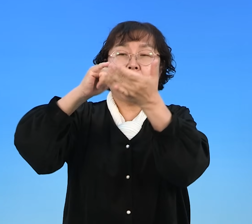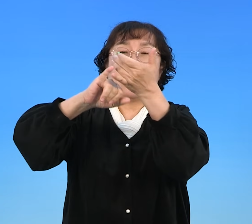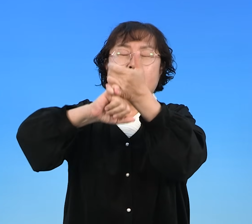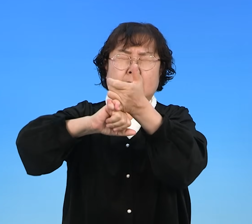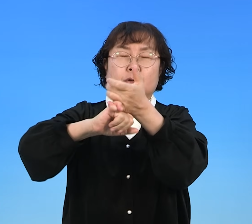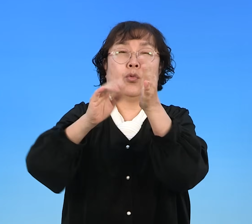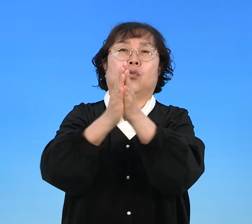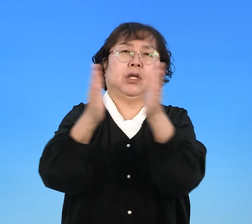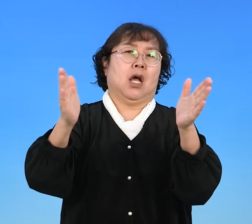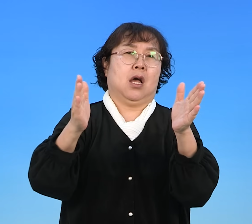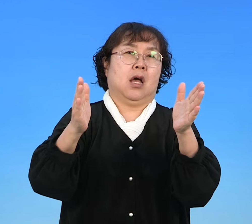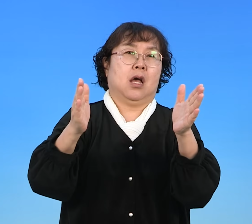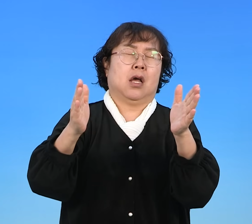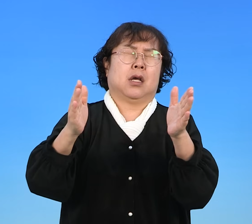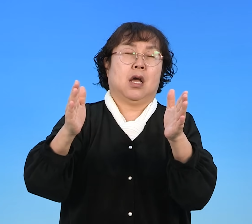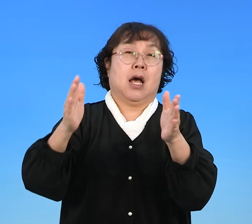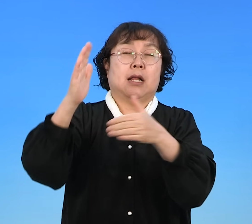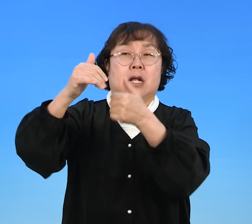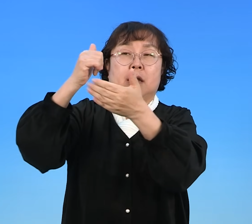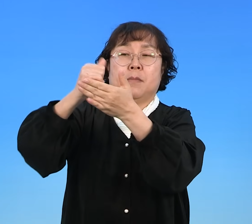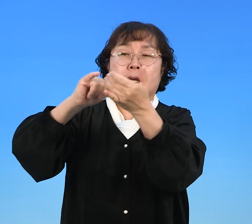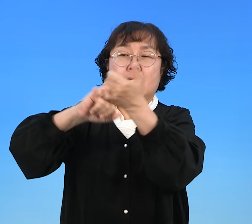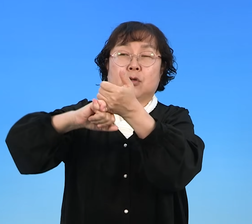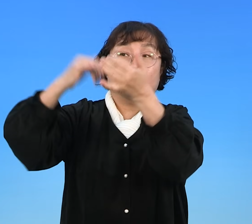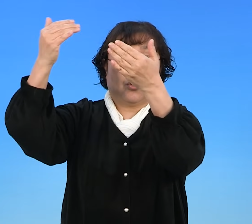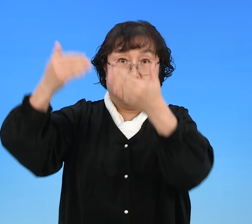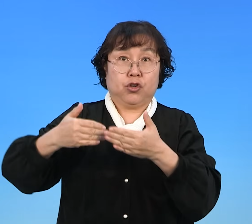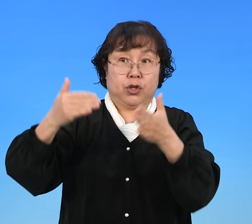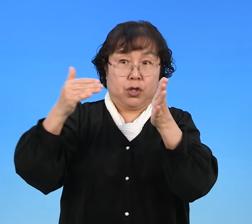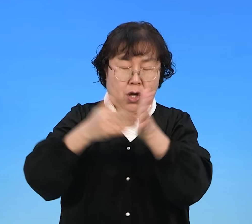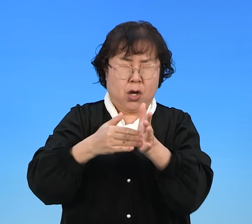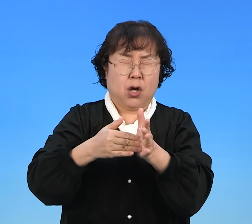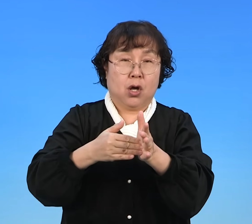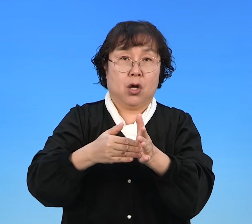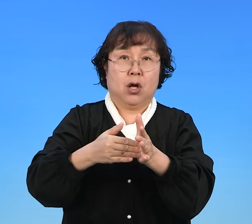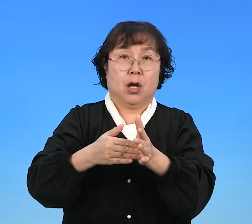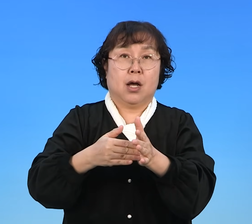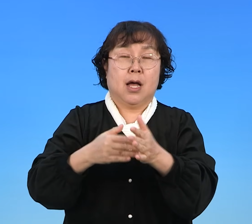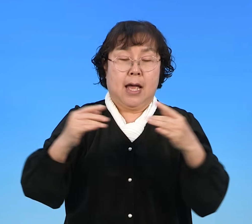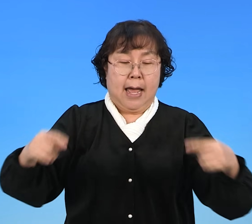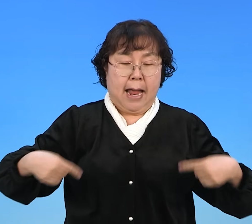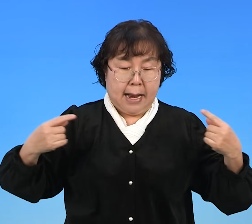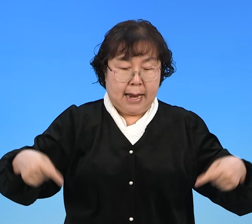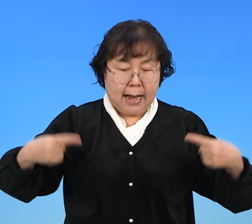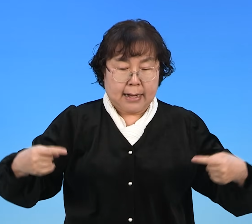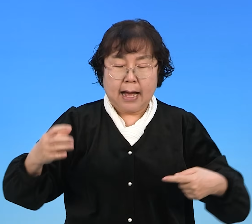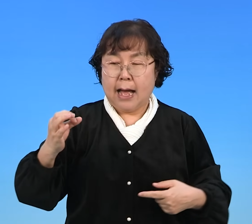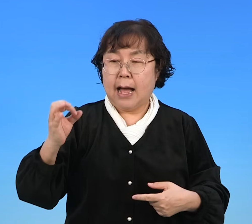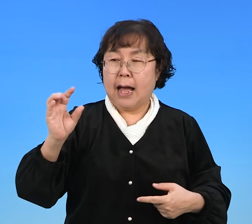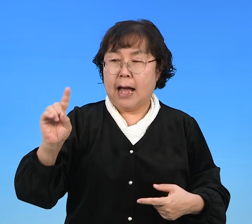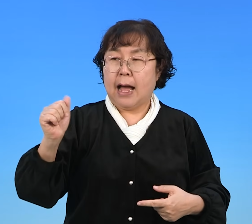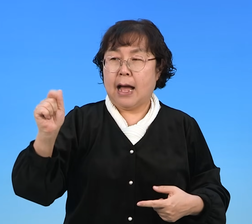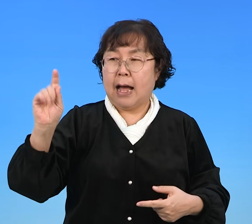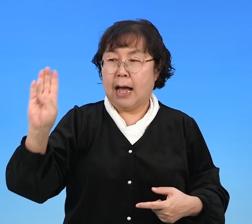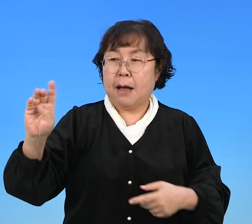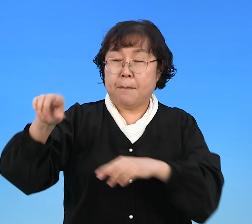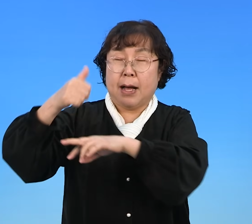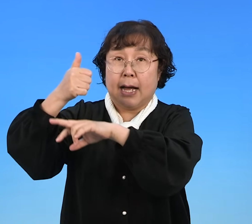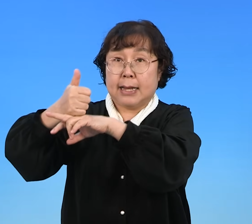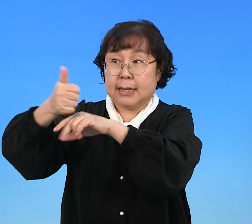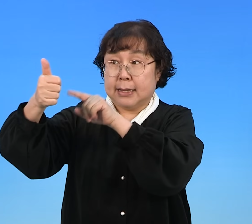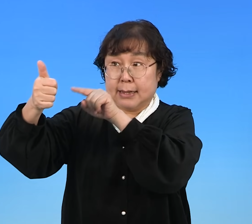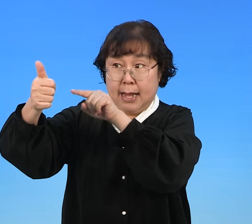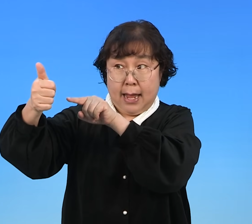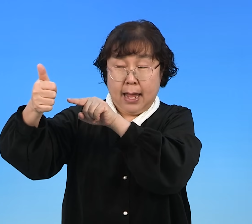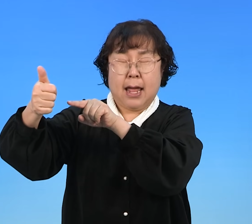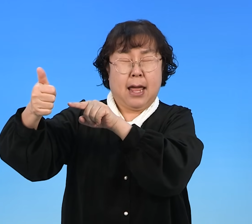않고 있습니다. 구름 하나 보이지 않습니다. 그러니까 뭐라고 이야기합니까? 만약에 엘리야가 아합에게 큰